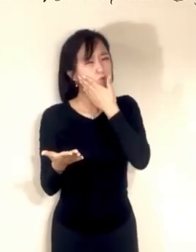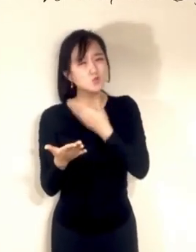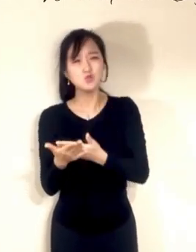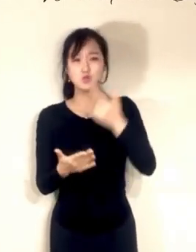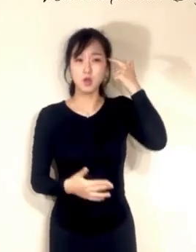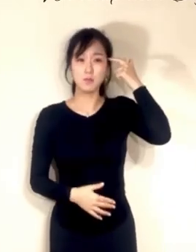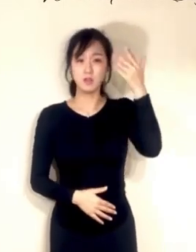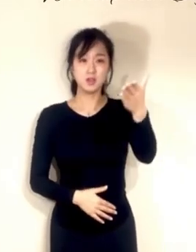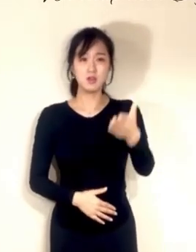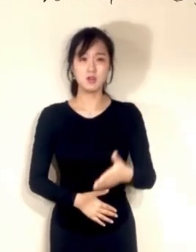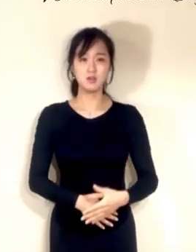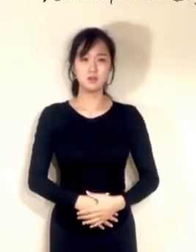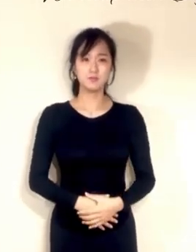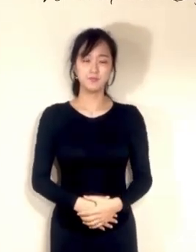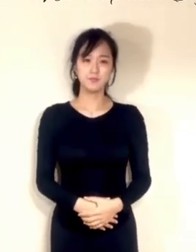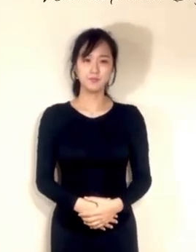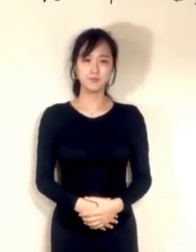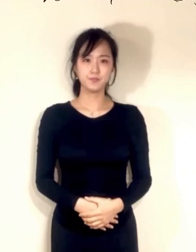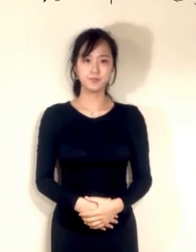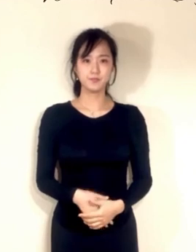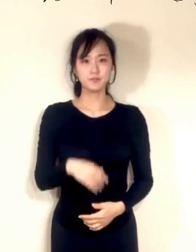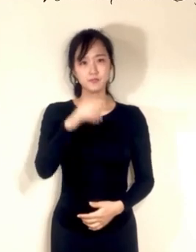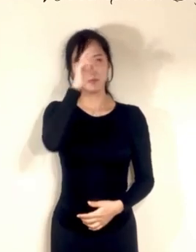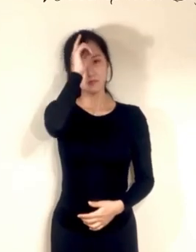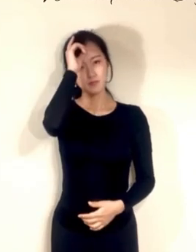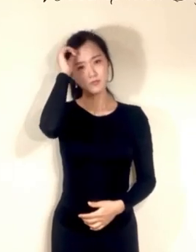나는 그것을 피하고 있습니까?